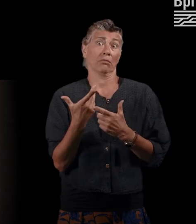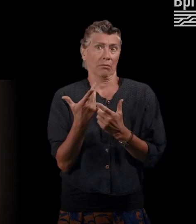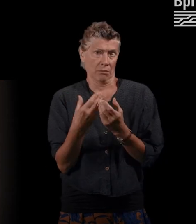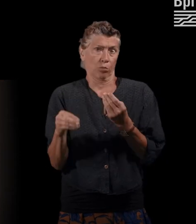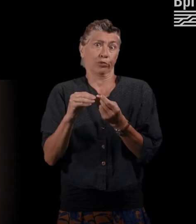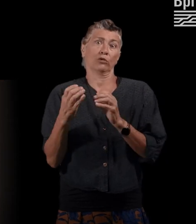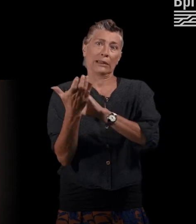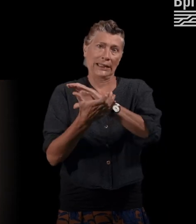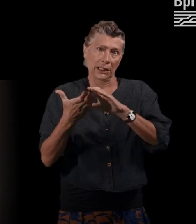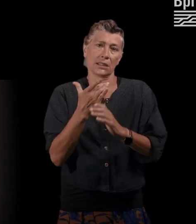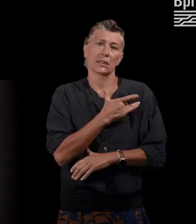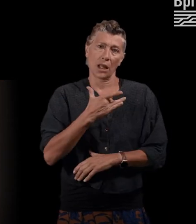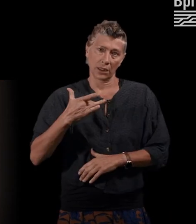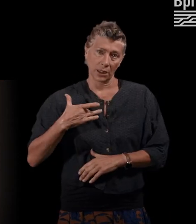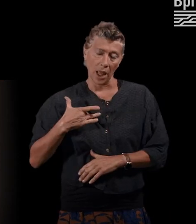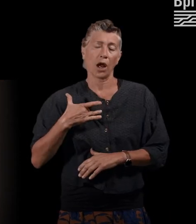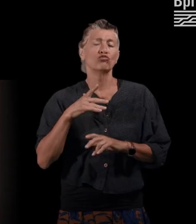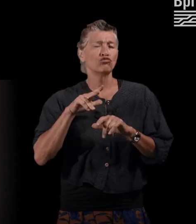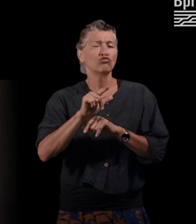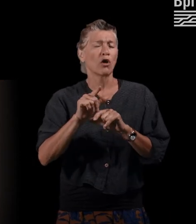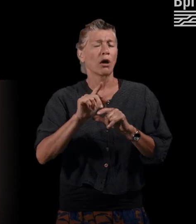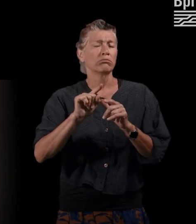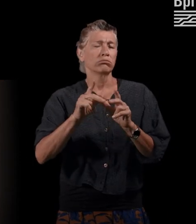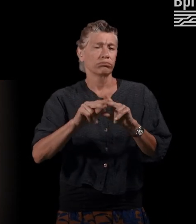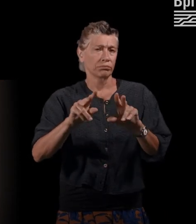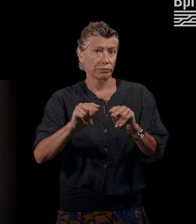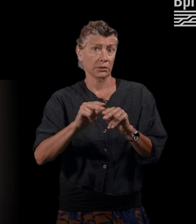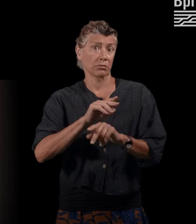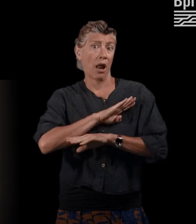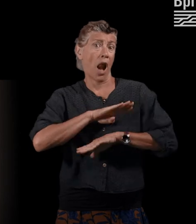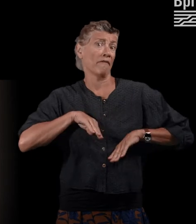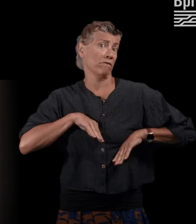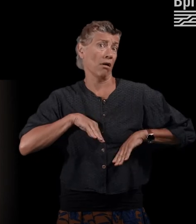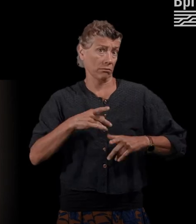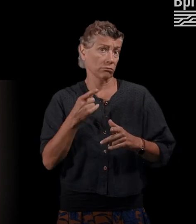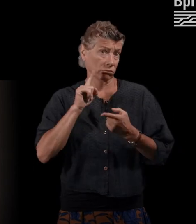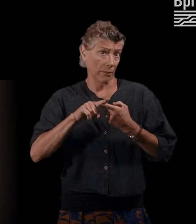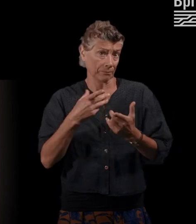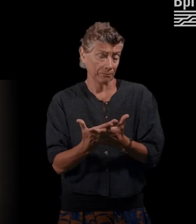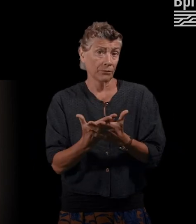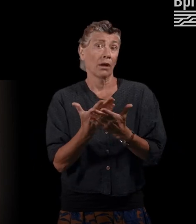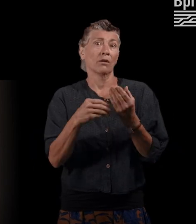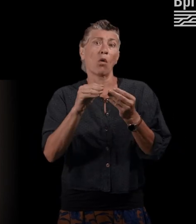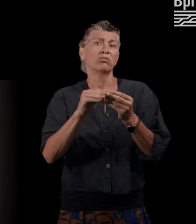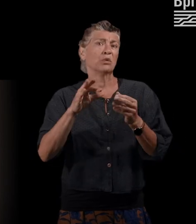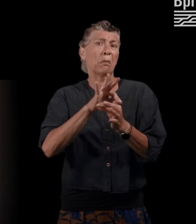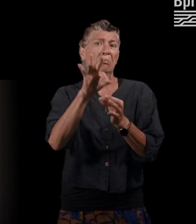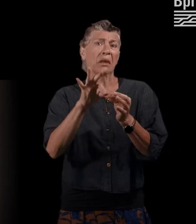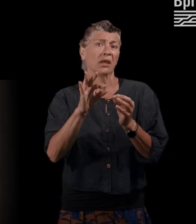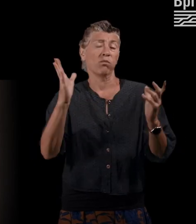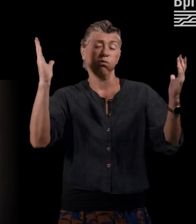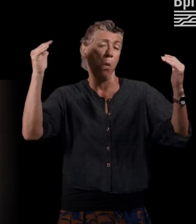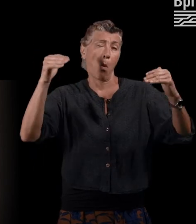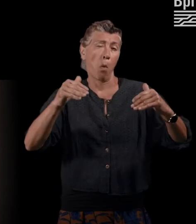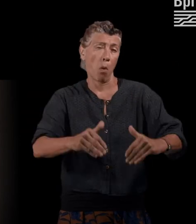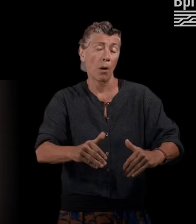la dernière étant la crise sanitaire dont on reviendra, sur laquelle on reviendra, et qui d'ailleurs finit le livre, et puis l'effondrement